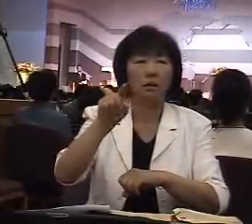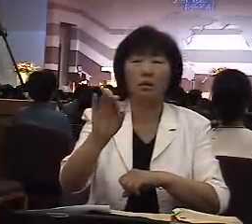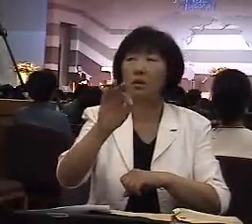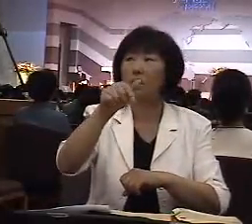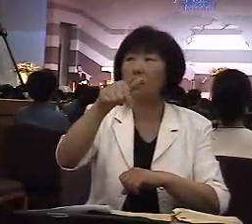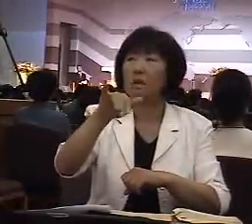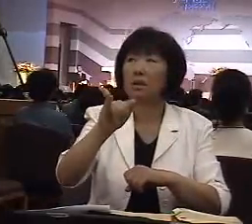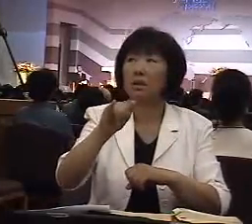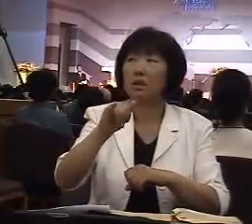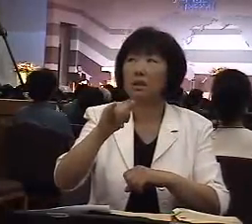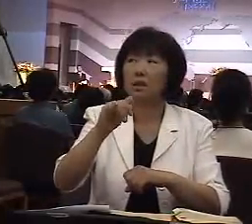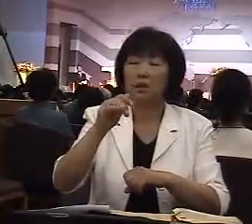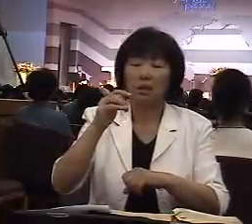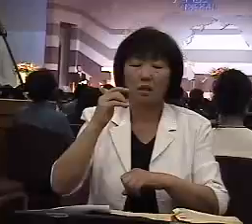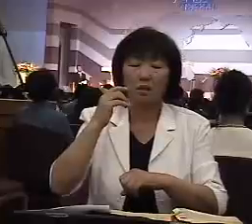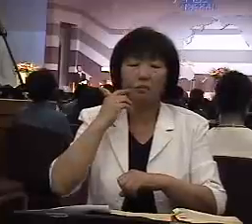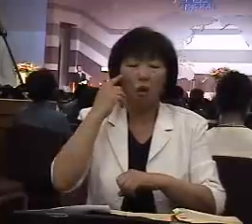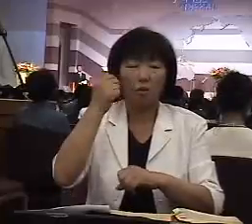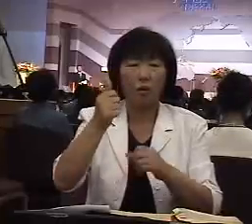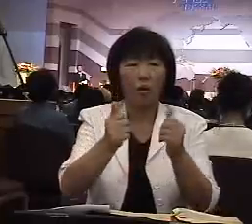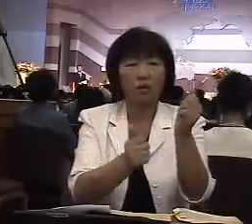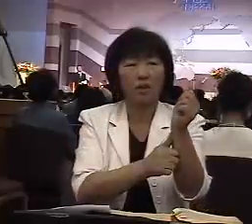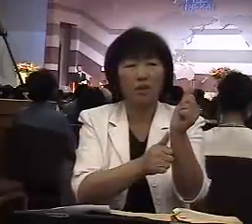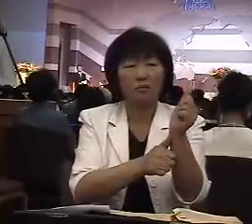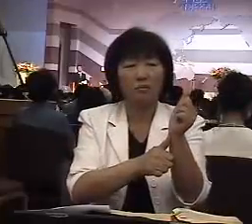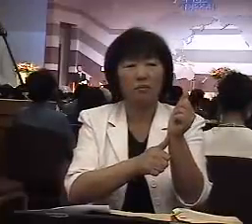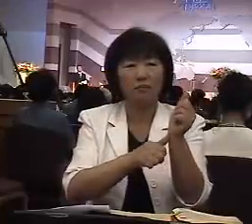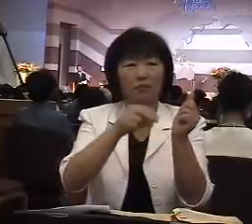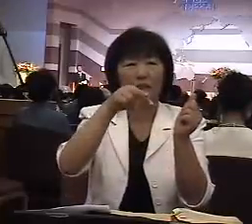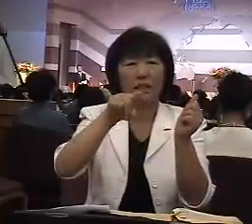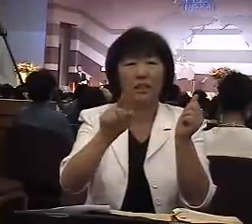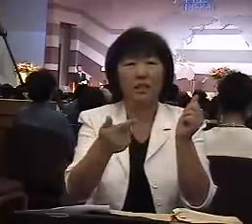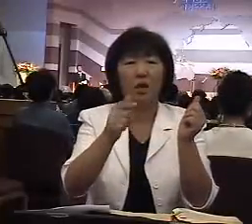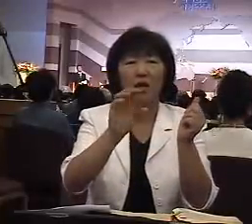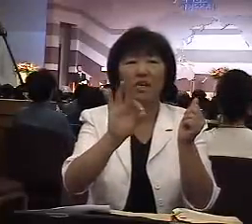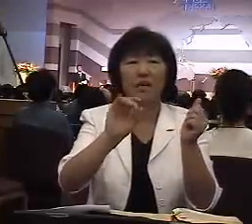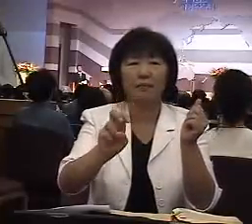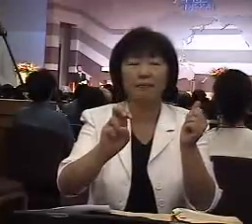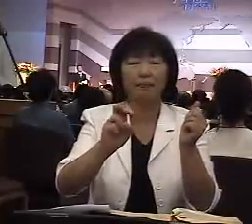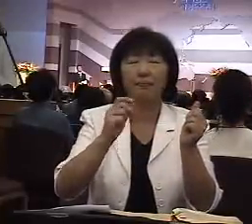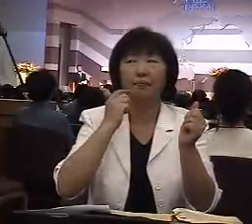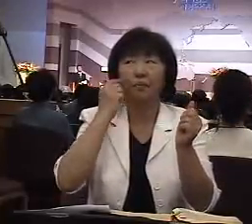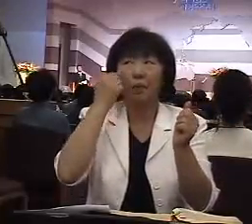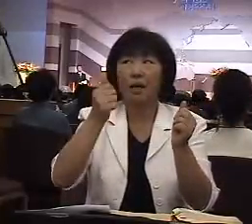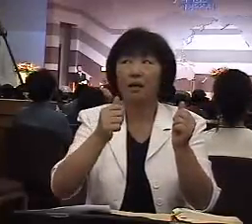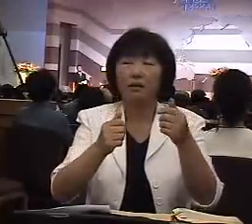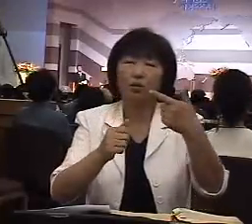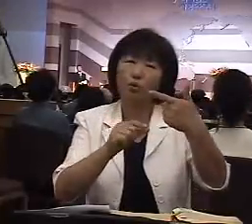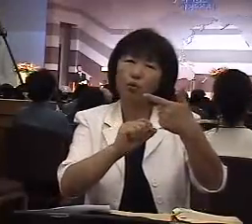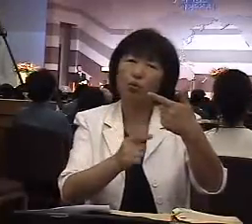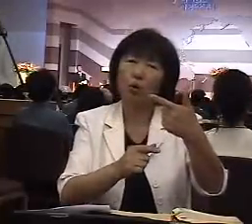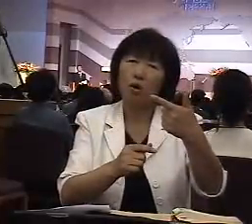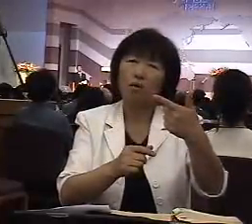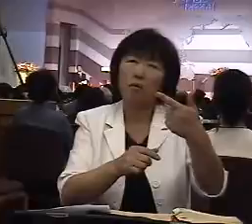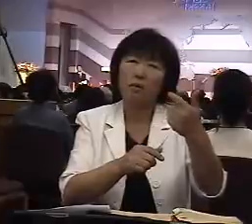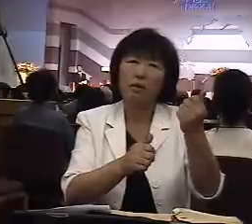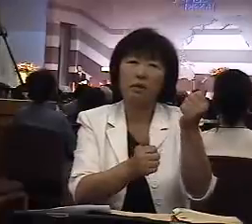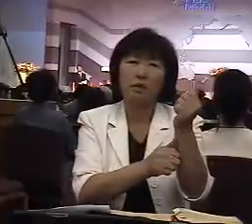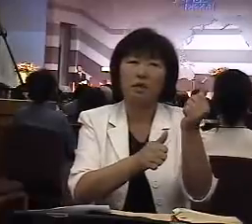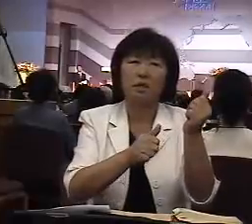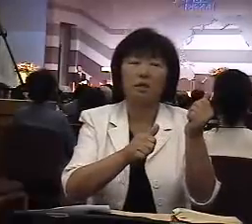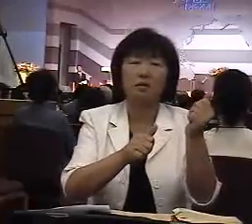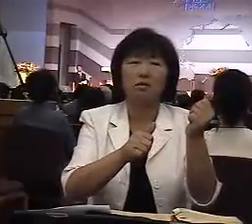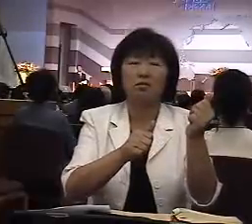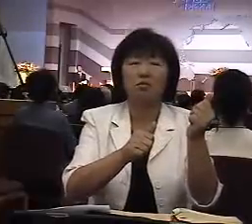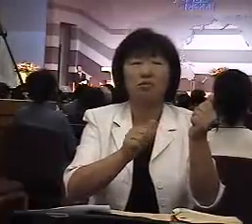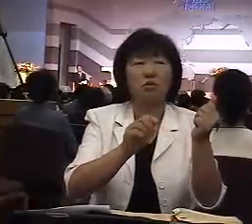우리 교회 선임 목사님이 되십니다. 그리고 이제 6월 말까지 선임 사역을 이제 마치시고